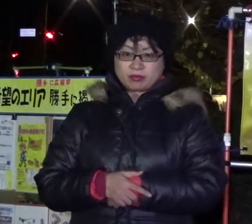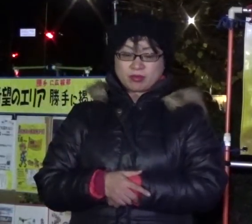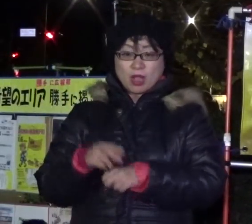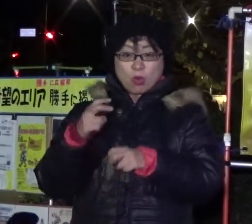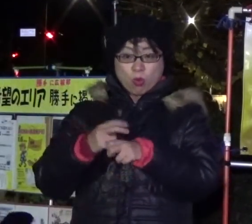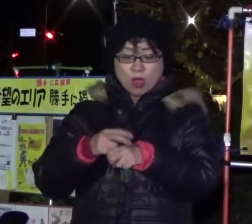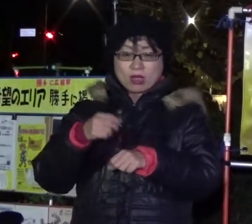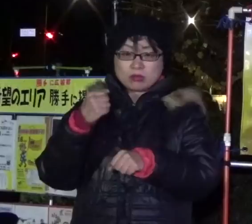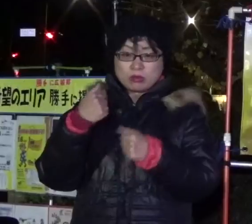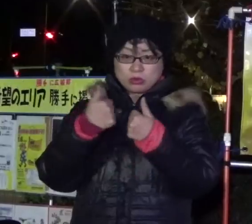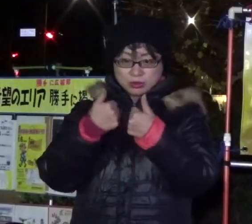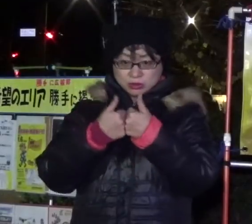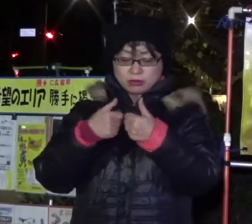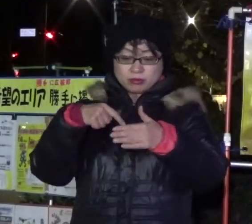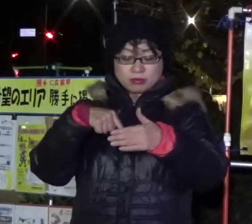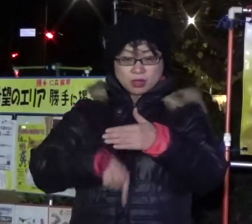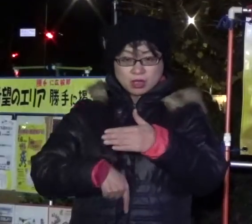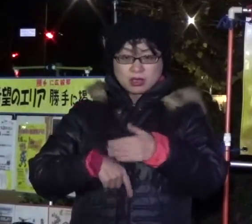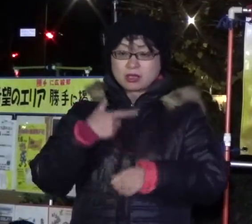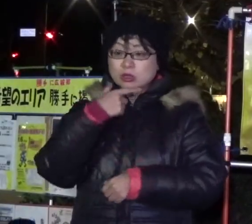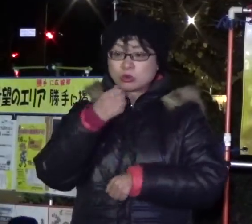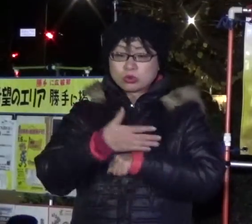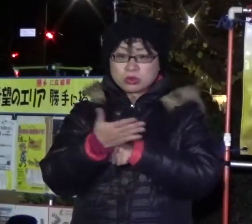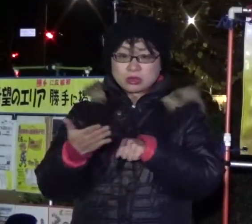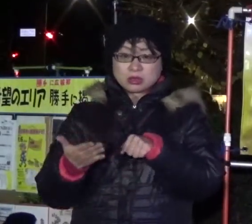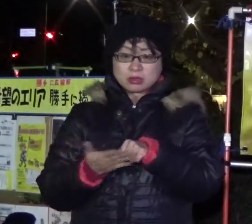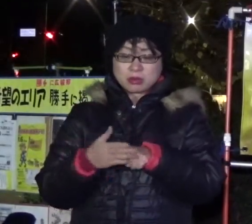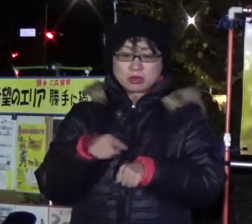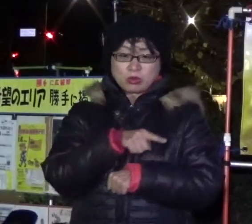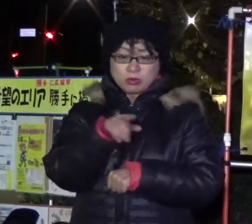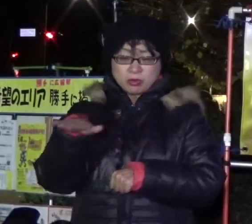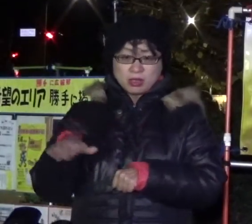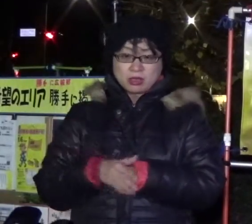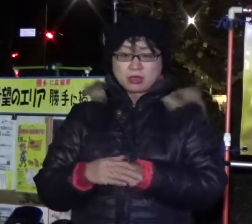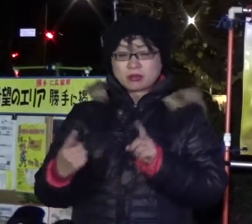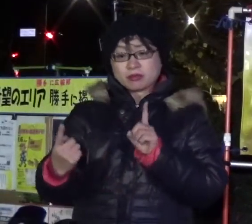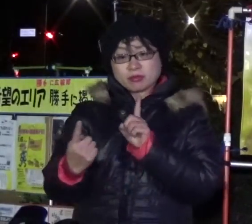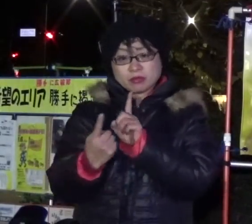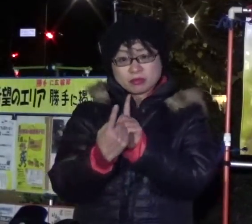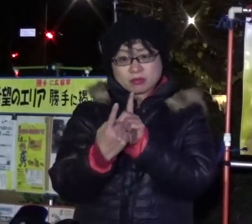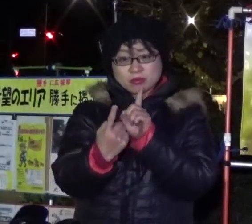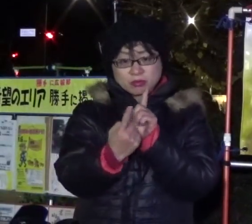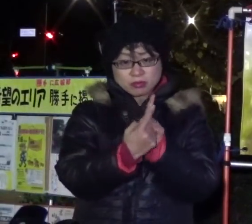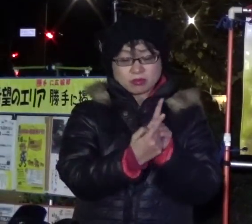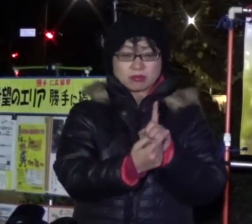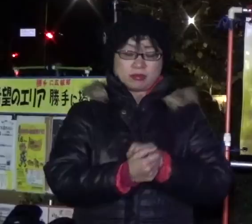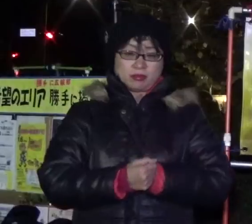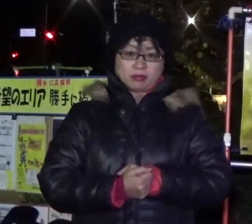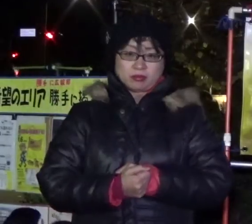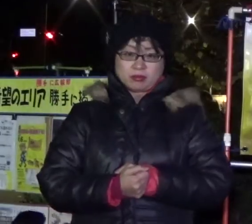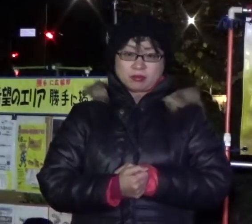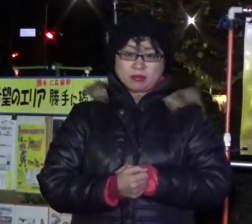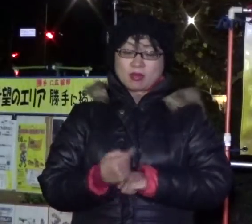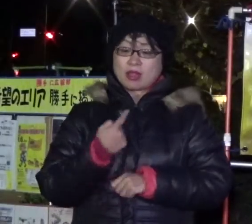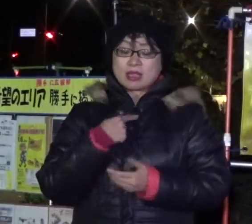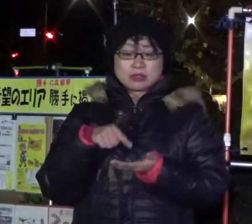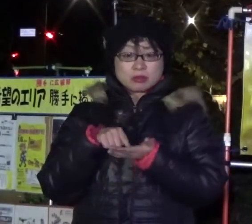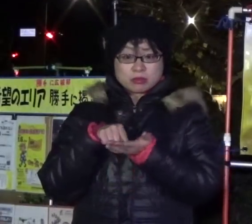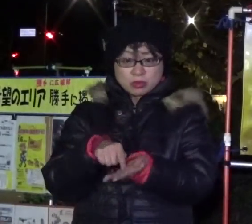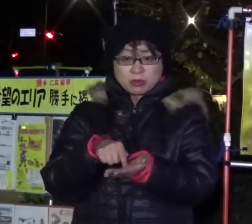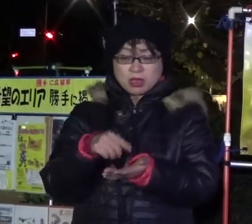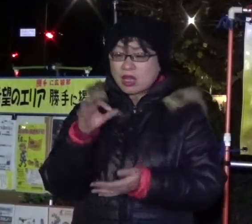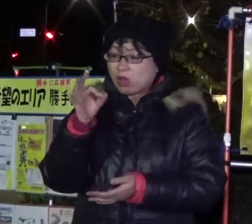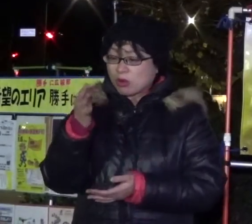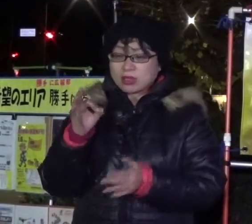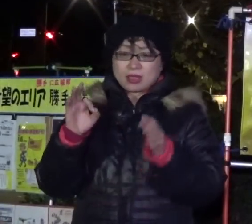で福島の皆さんに改めて会いに行きました。みんな言ってました。私たち求めてるのはお